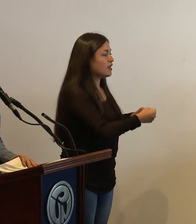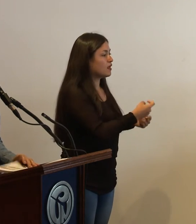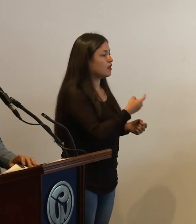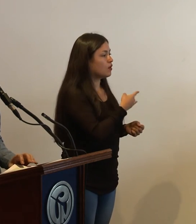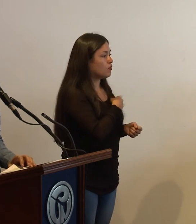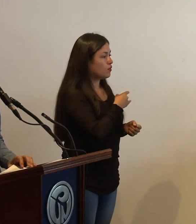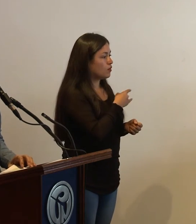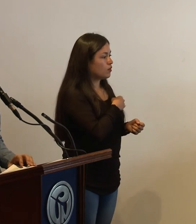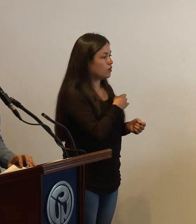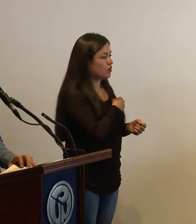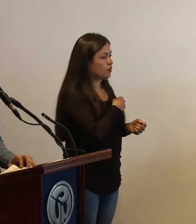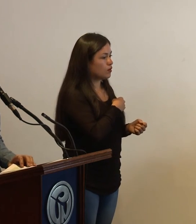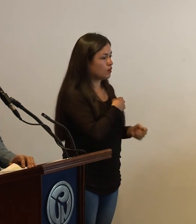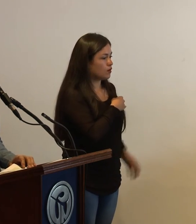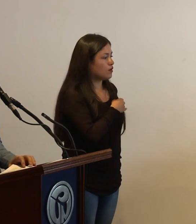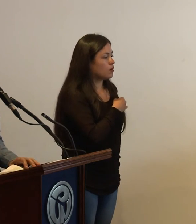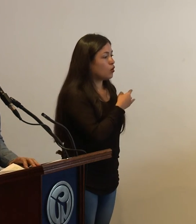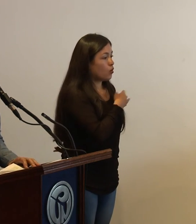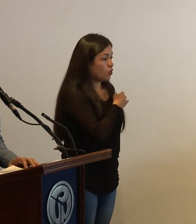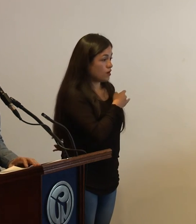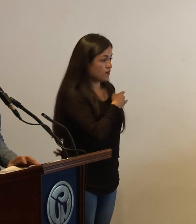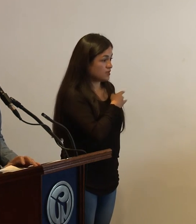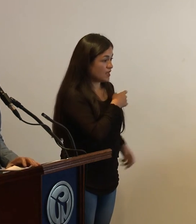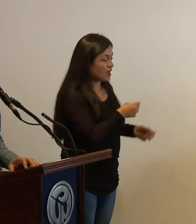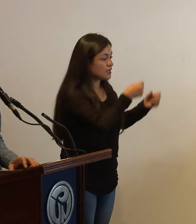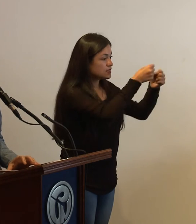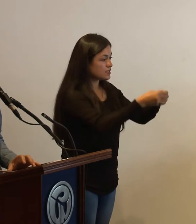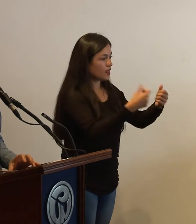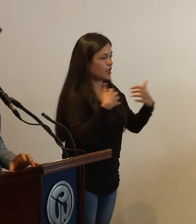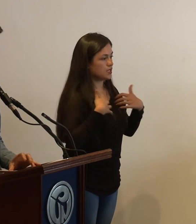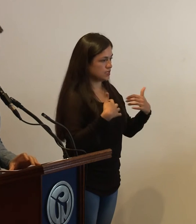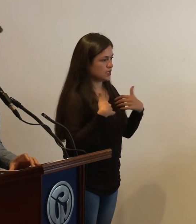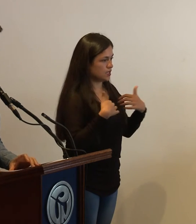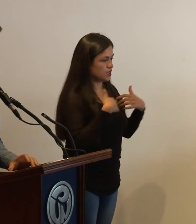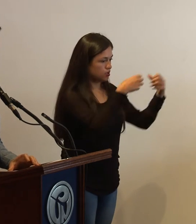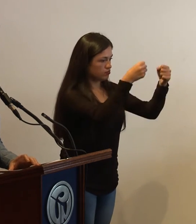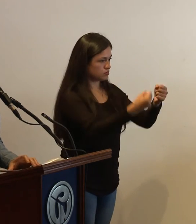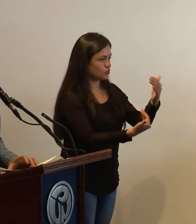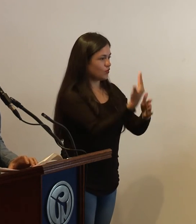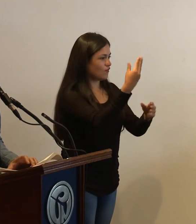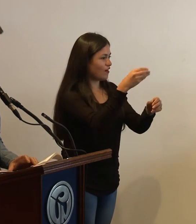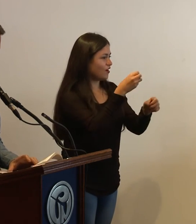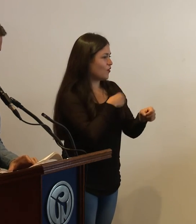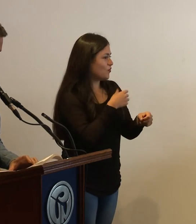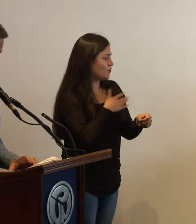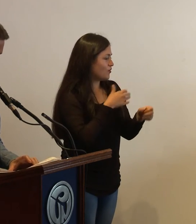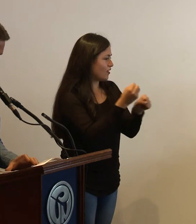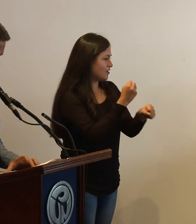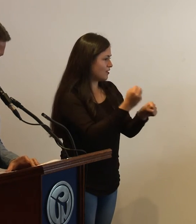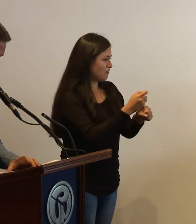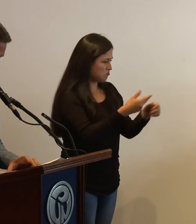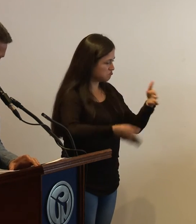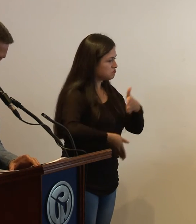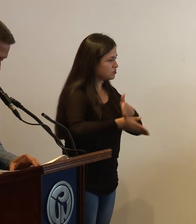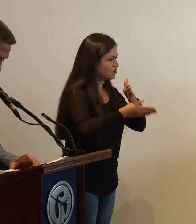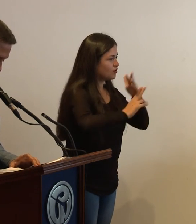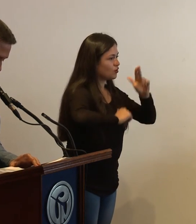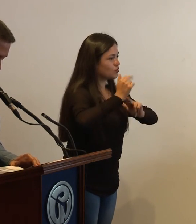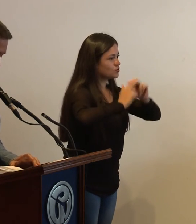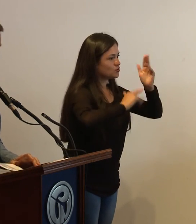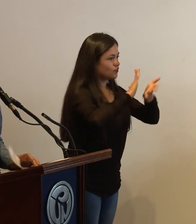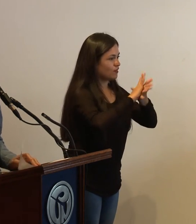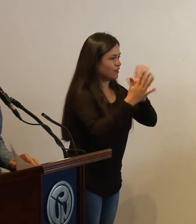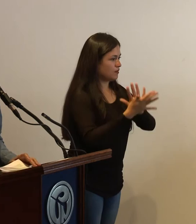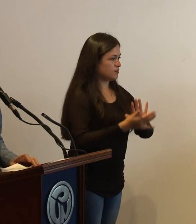entonces eso, digamos, que también es una opción de trabajo que nos va a permitir aportar, digamos, en este proceso de la construcción de